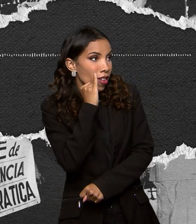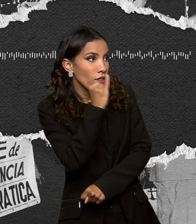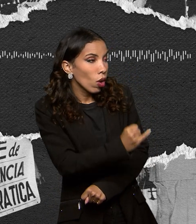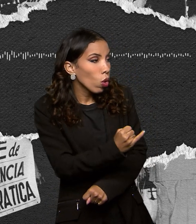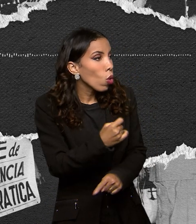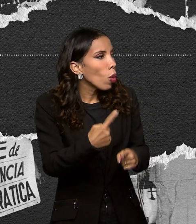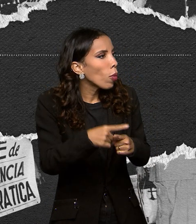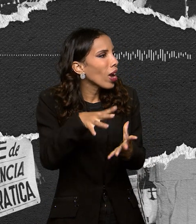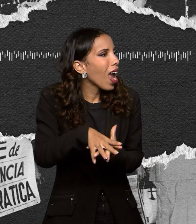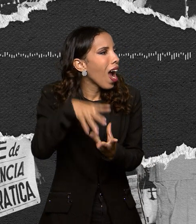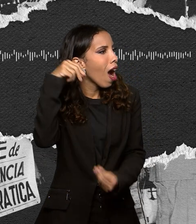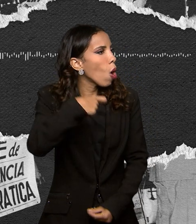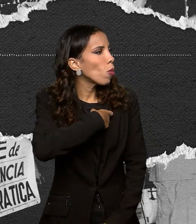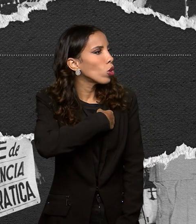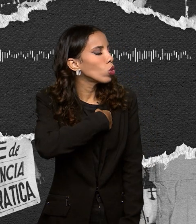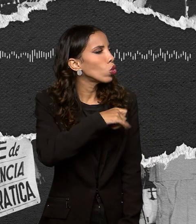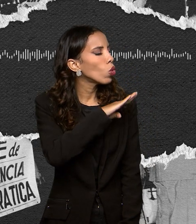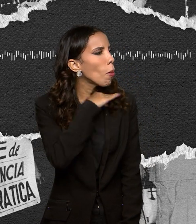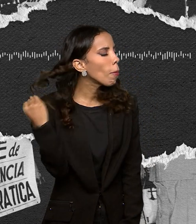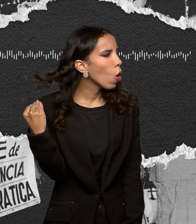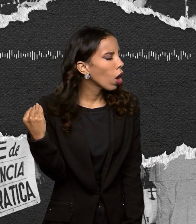de Getúlio, que morreu.